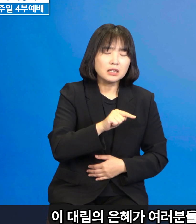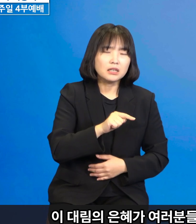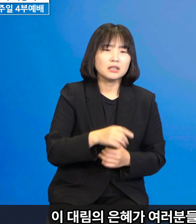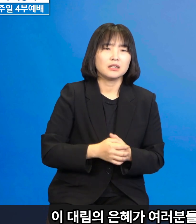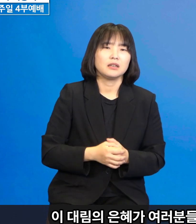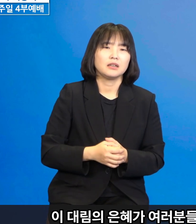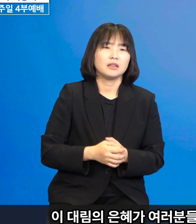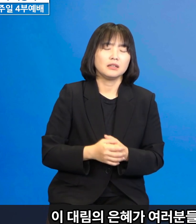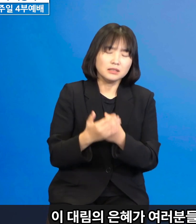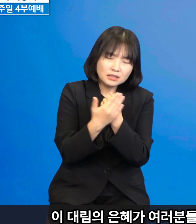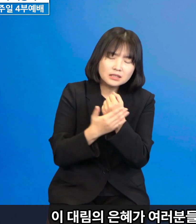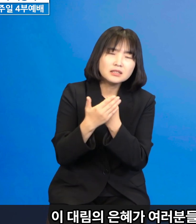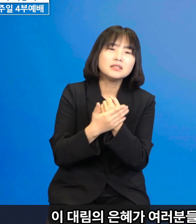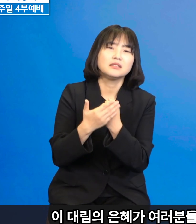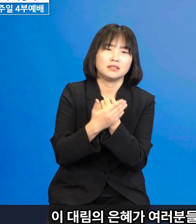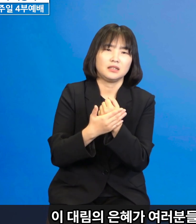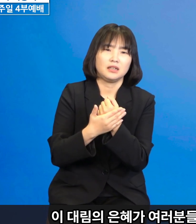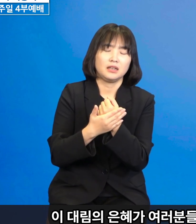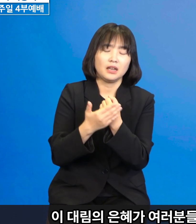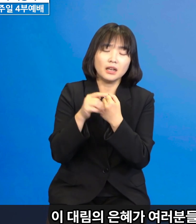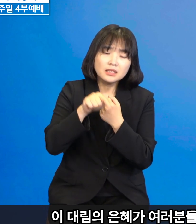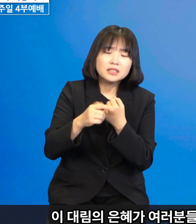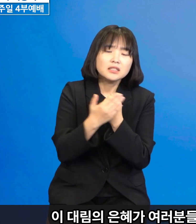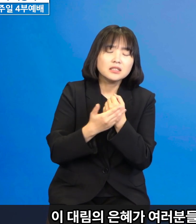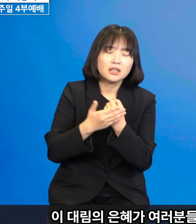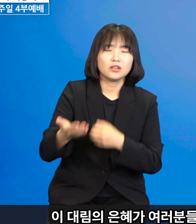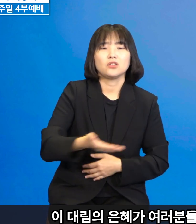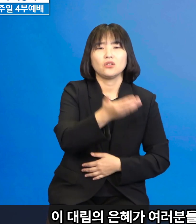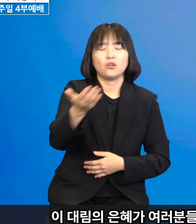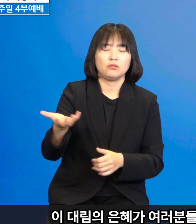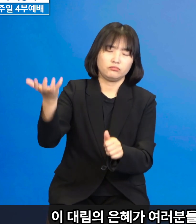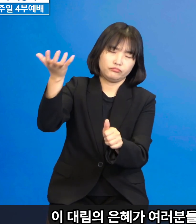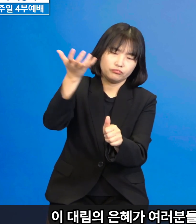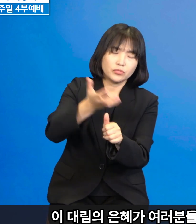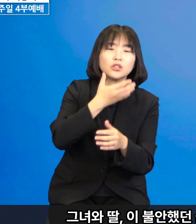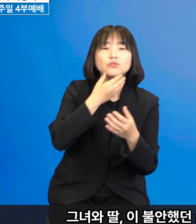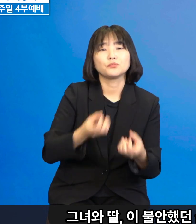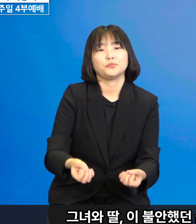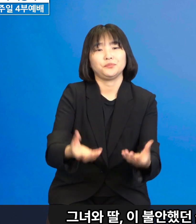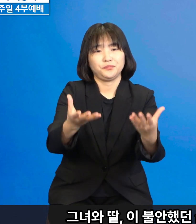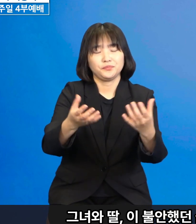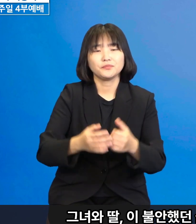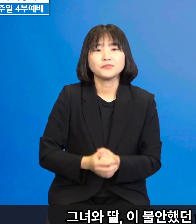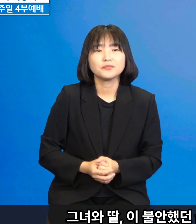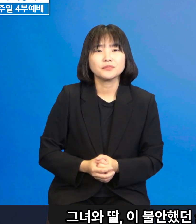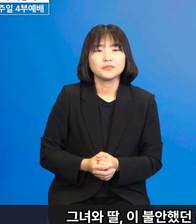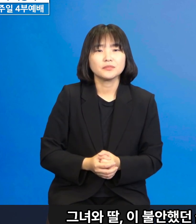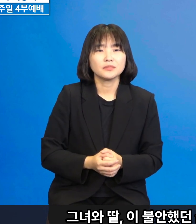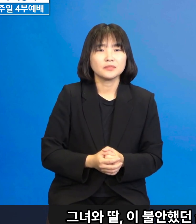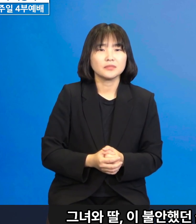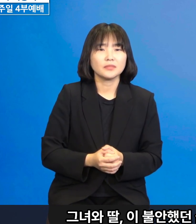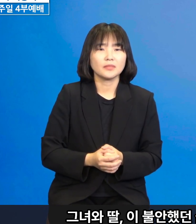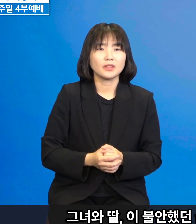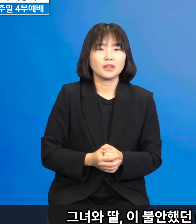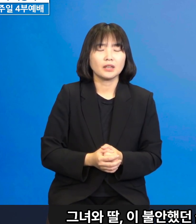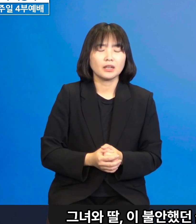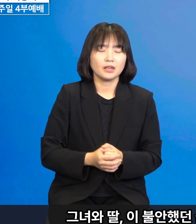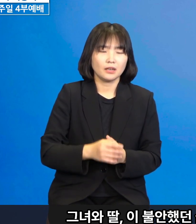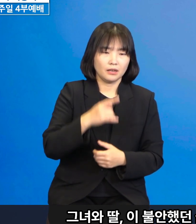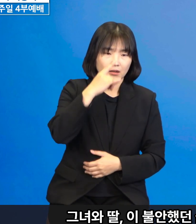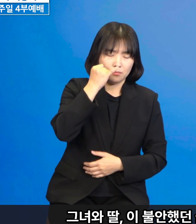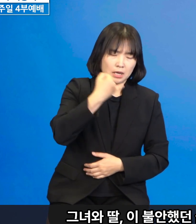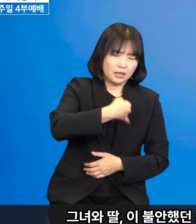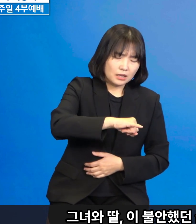은혜입니다. 이 대림의 은혜가 여러분들에게 임하게 되기를 축복합니다. 그녀와 딸, 이 불안했던 삶,